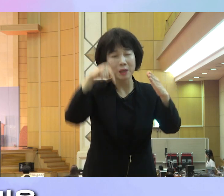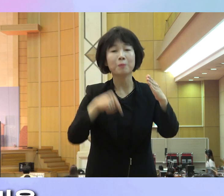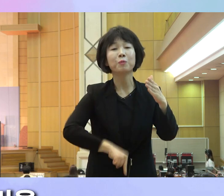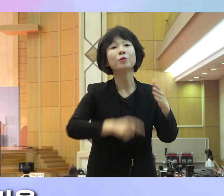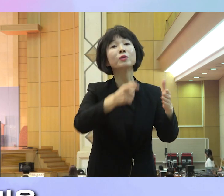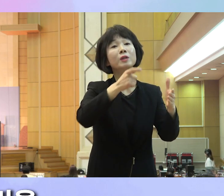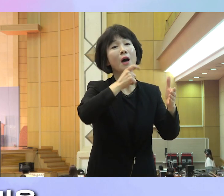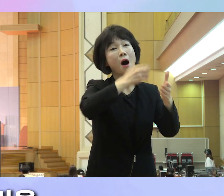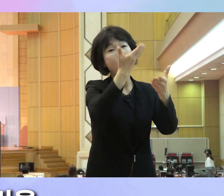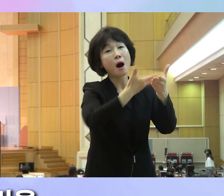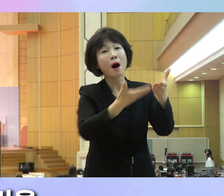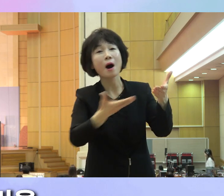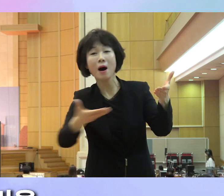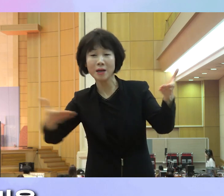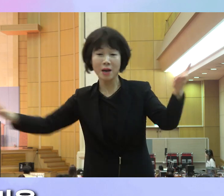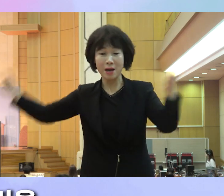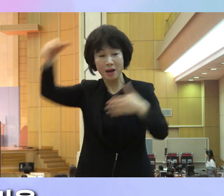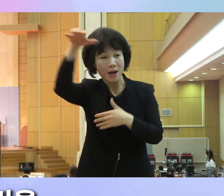깊은